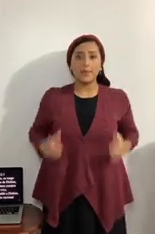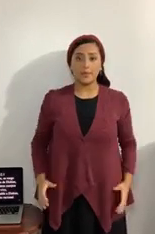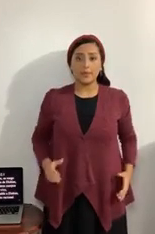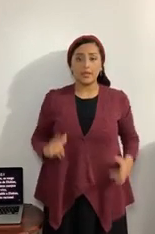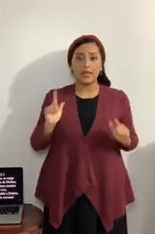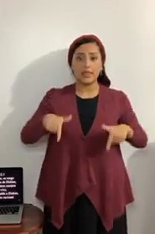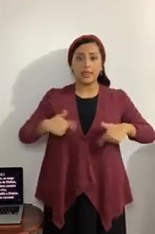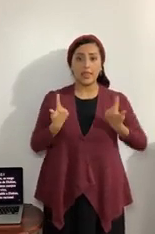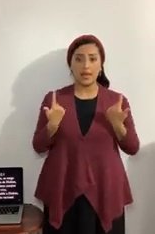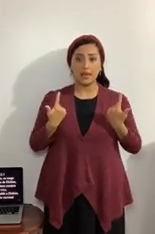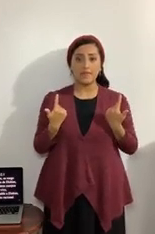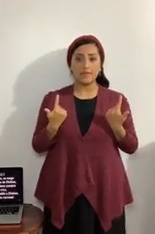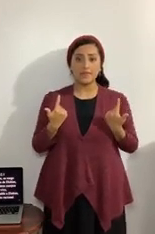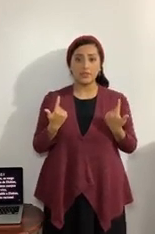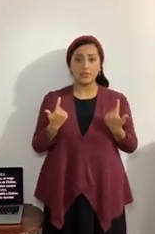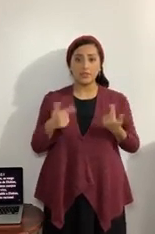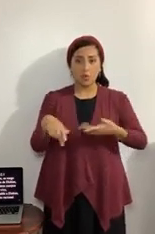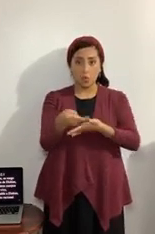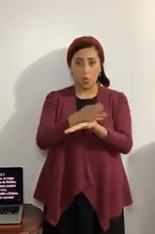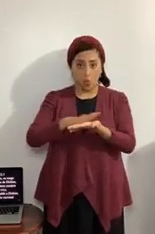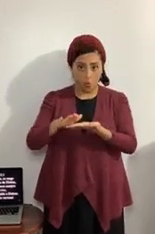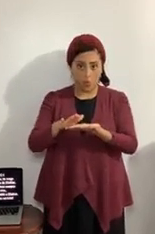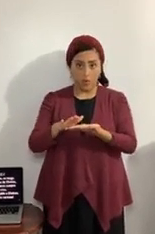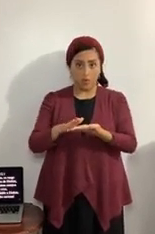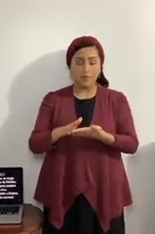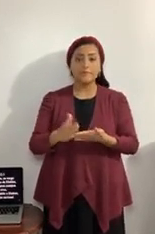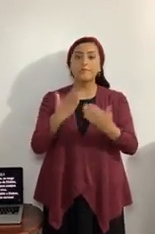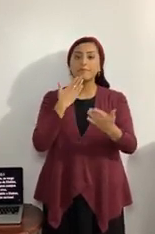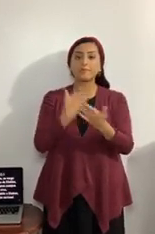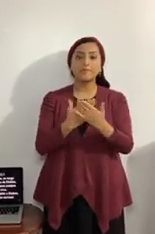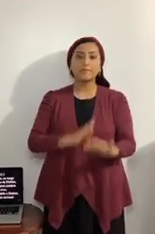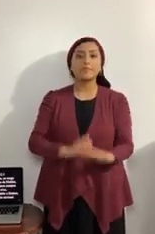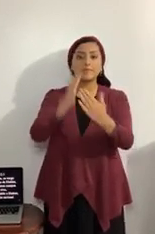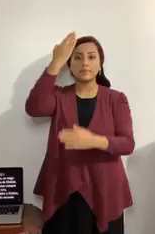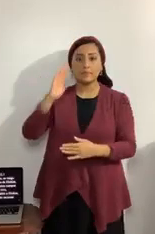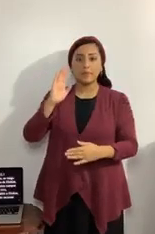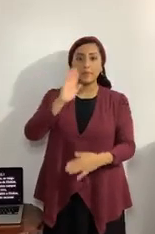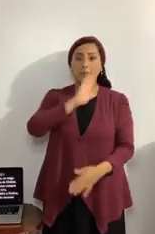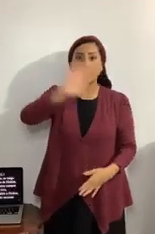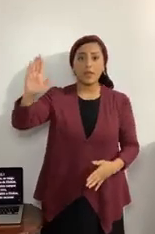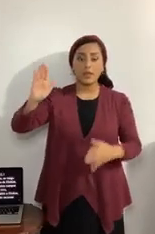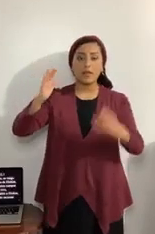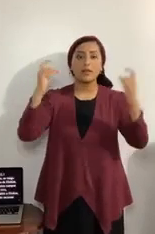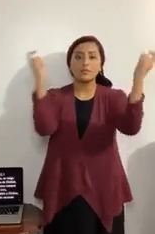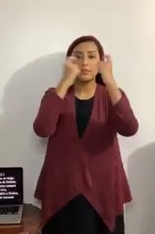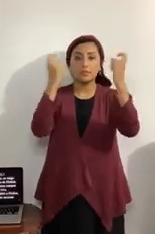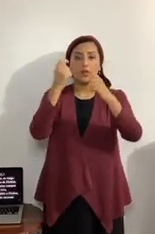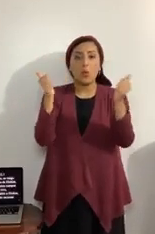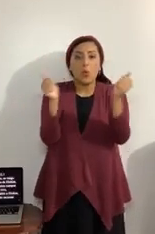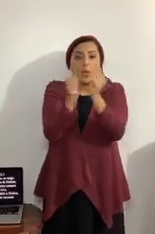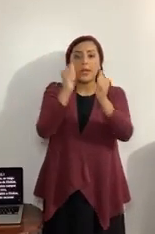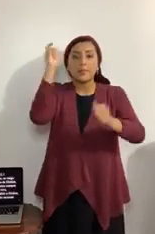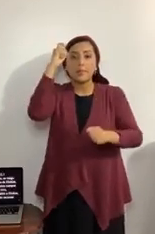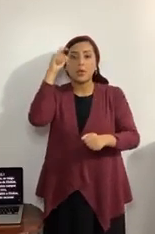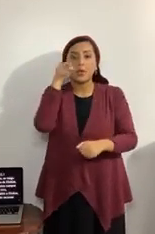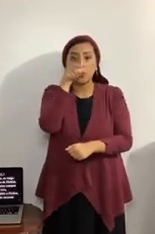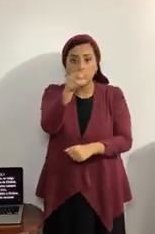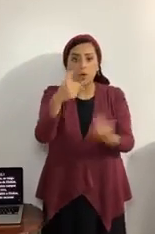vivo, santo, o sea, kadosh, agradable a Elohim, que es vuestro culto racional. O sea, tú tienes cerebro, tienes